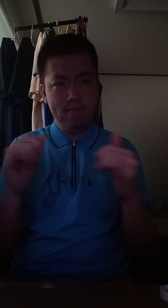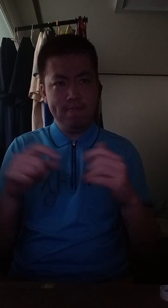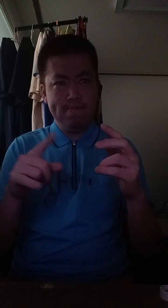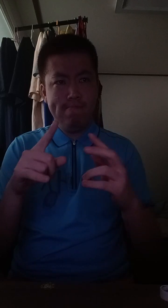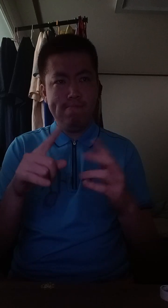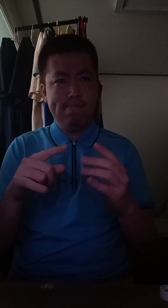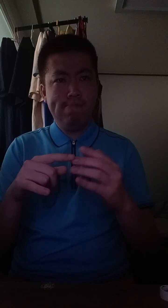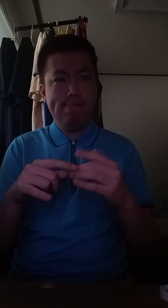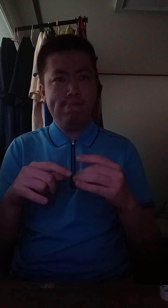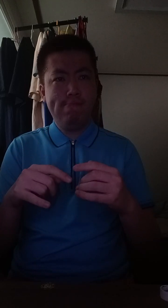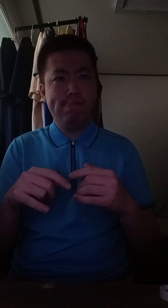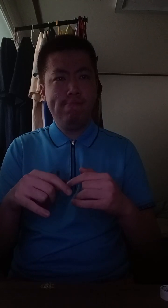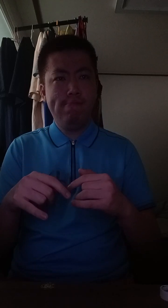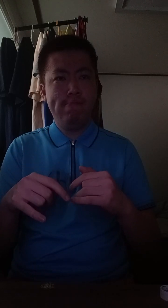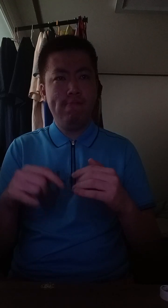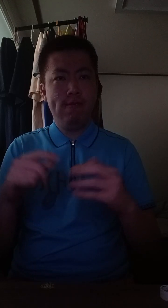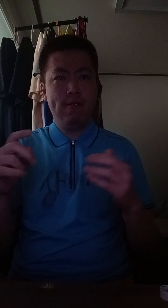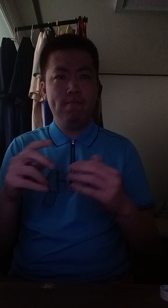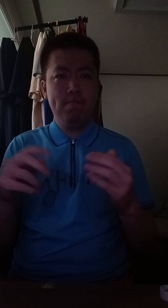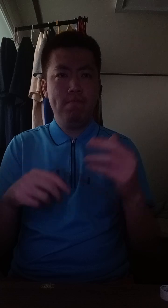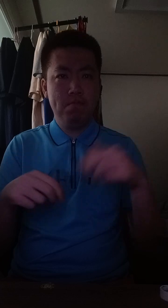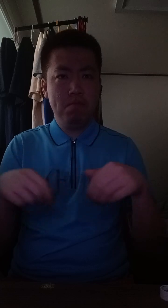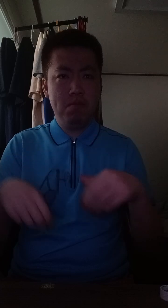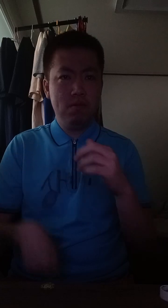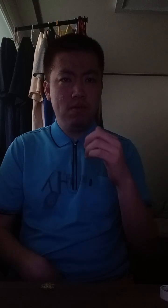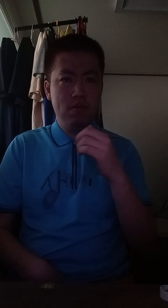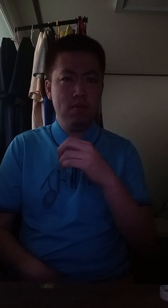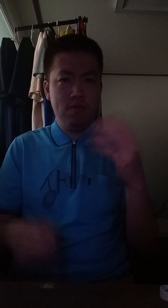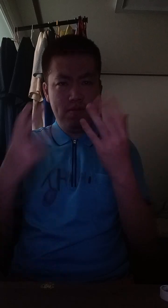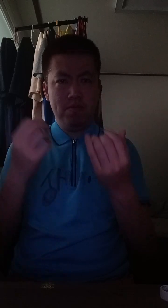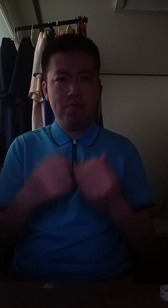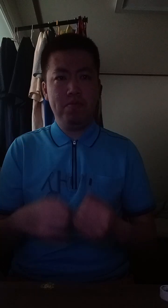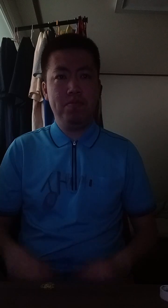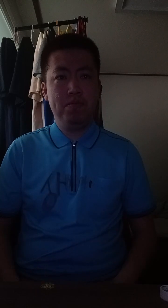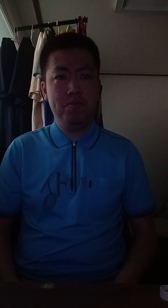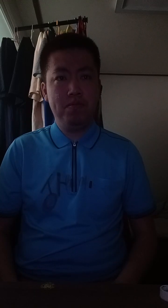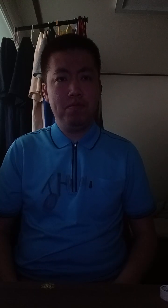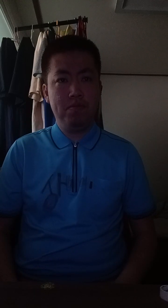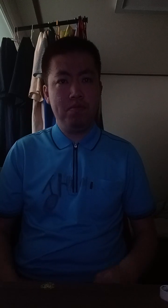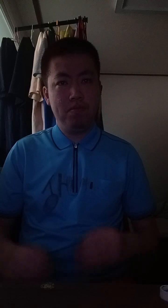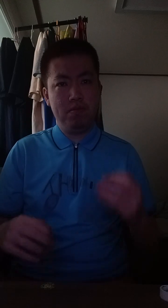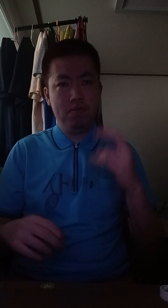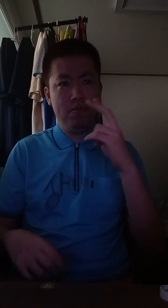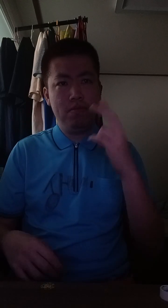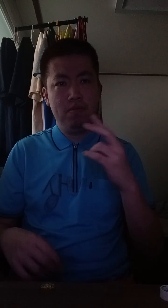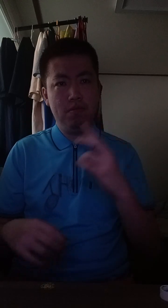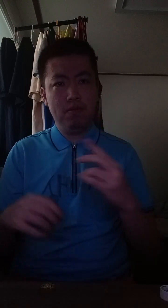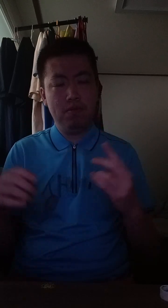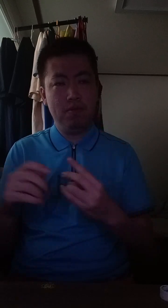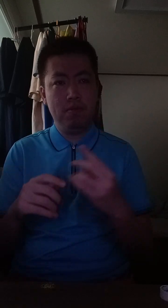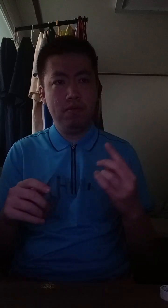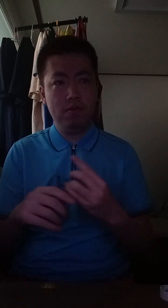승강장 사이 15cm 틈에 발이 빠지는 경우도 많습니다. 안내방송이 나오지만 대부분 그냥